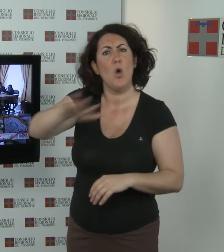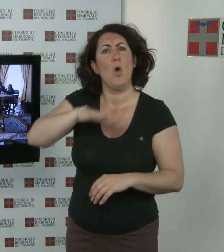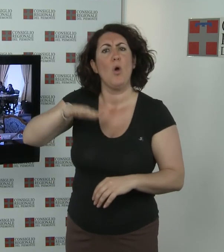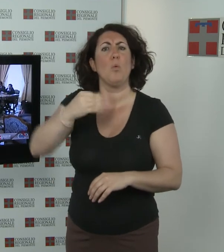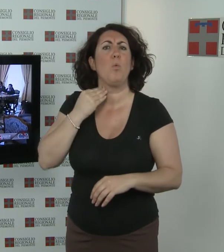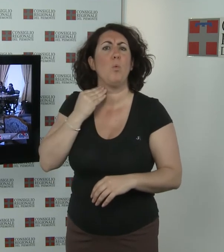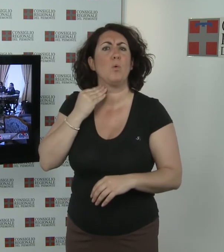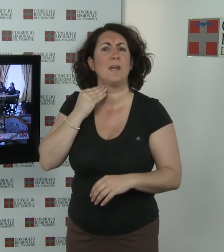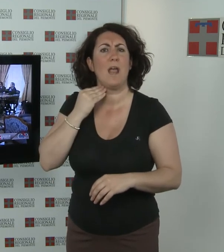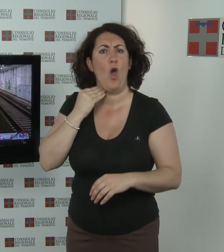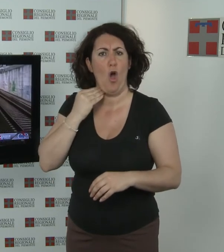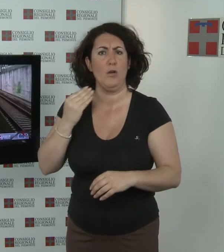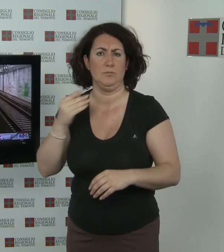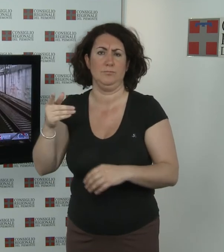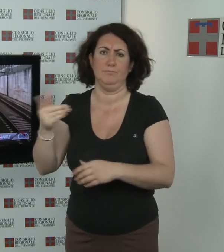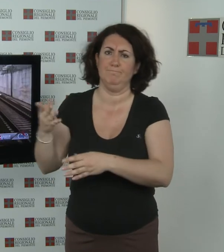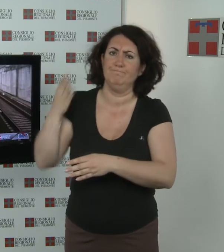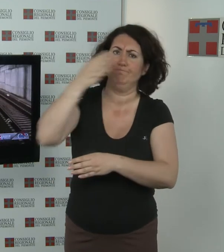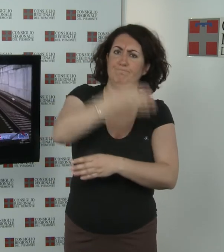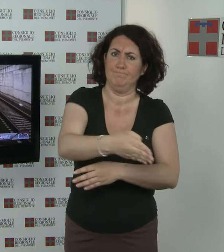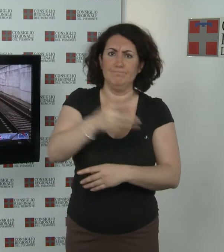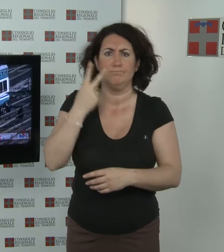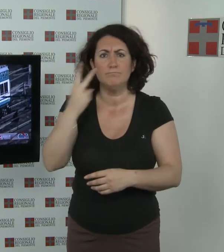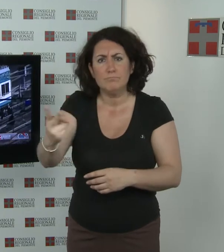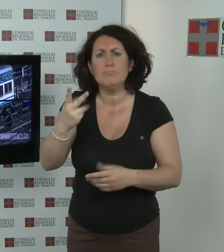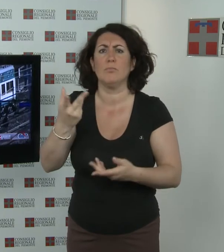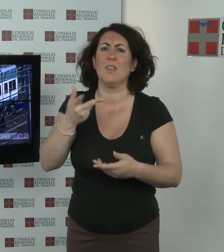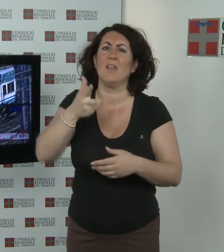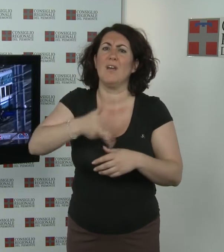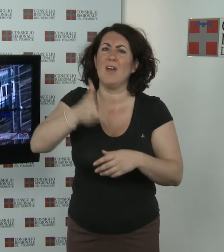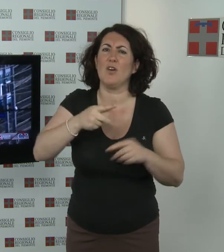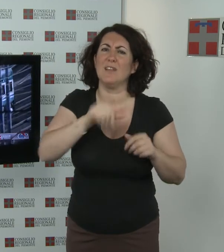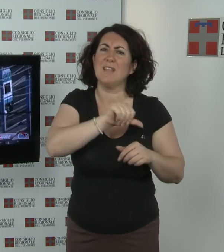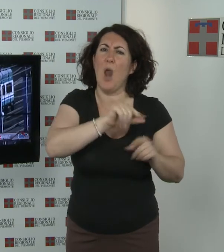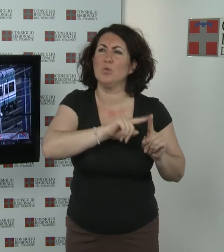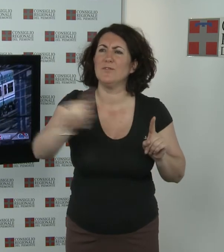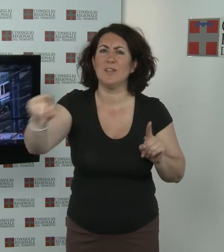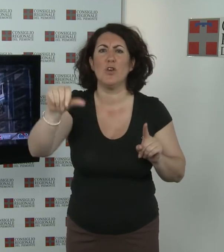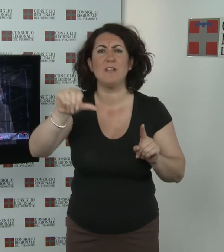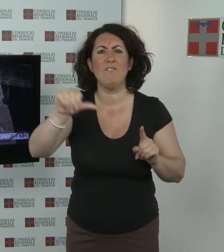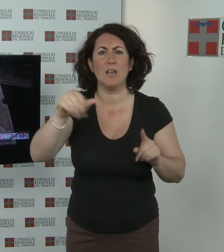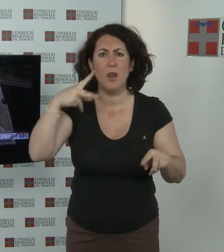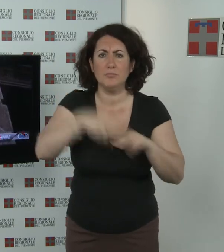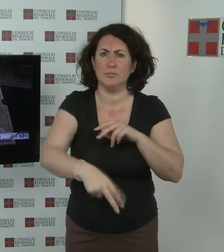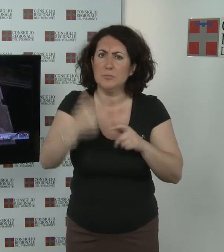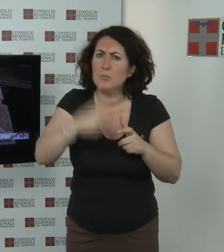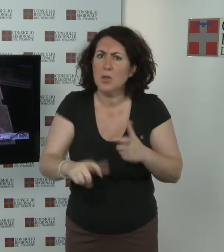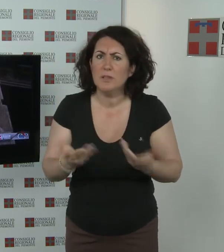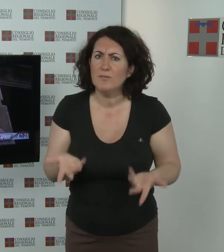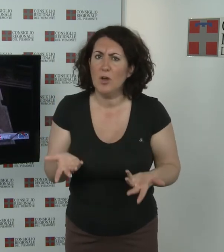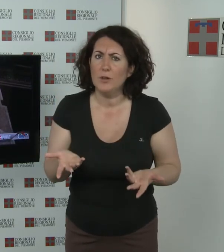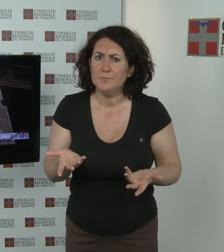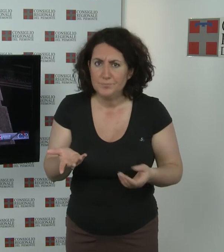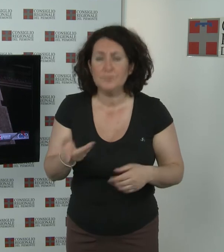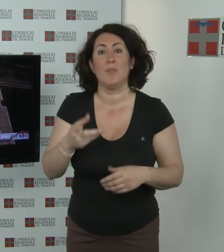espresso preoccupazione riguardo il previsto taglio della linea ferroviaria che collega Saluzzo a Savigliano. Il 17 maggio, in una pausa dei